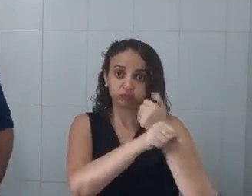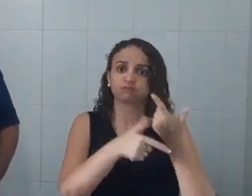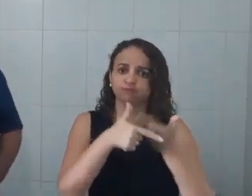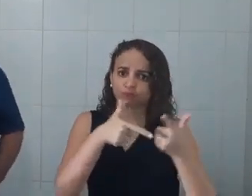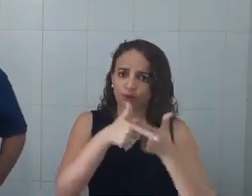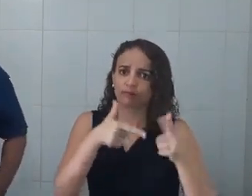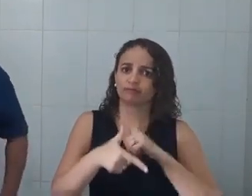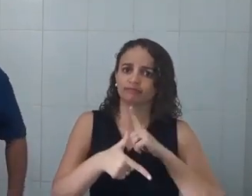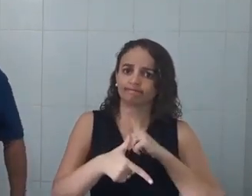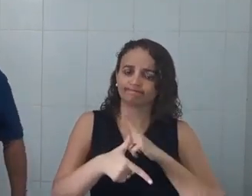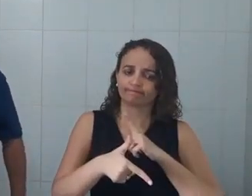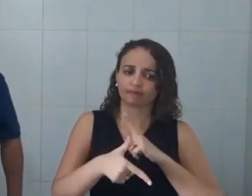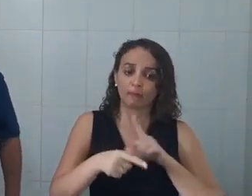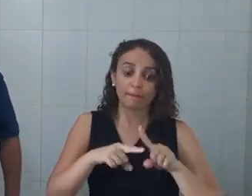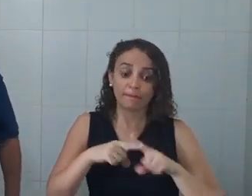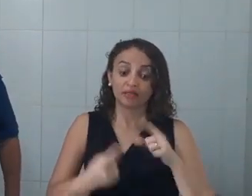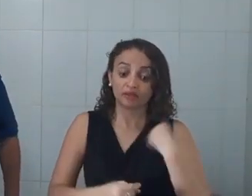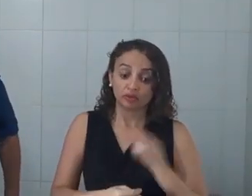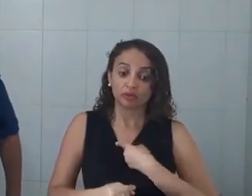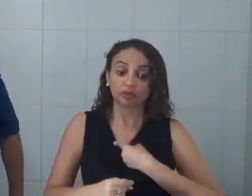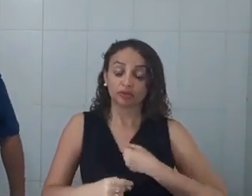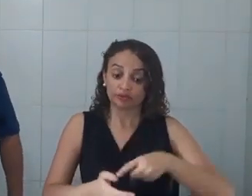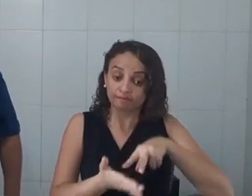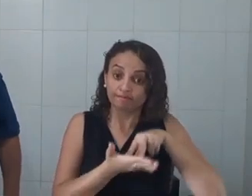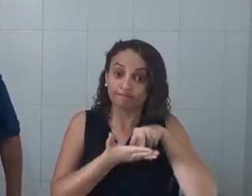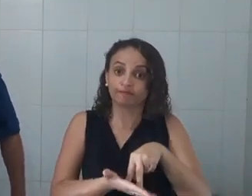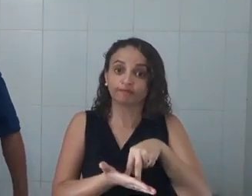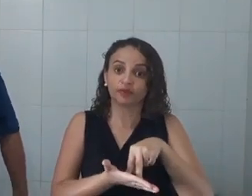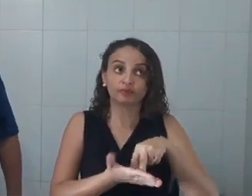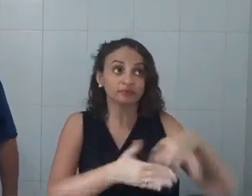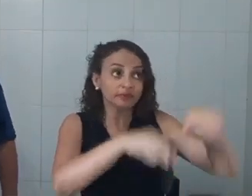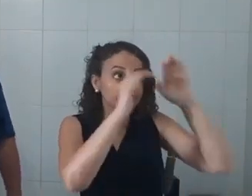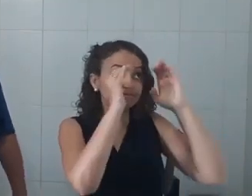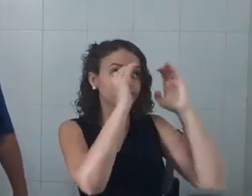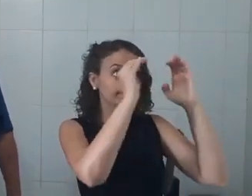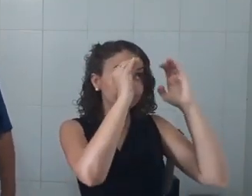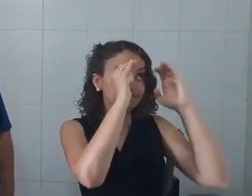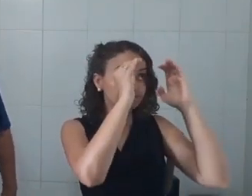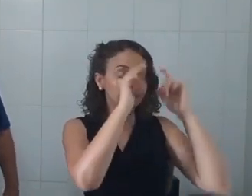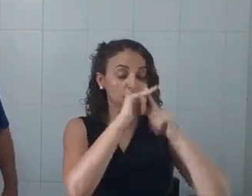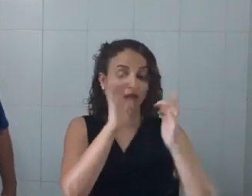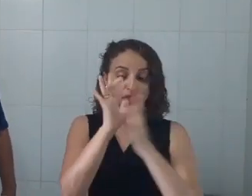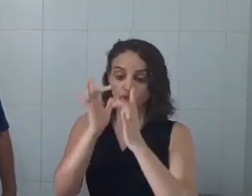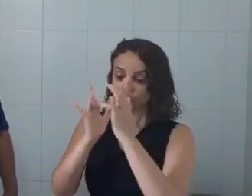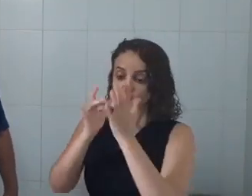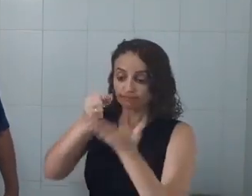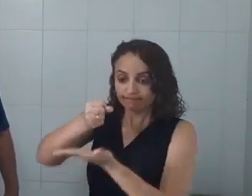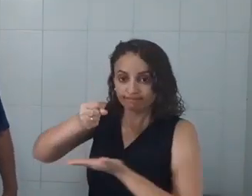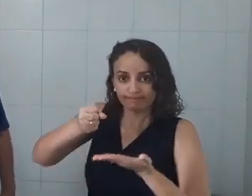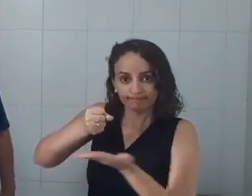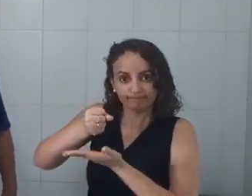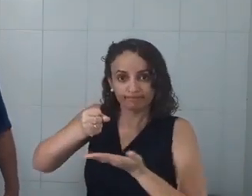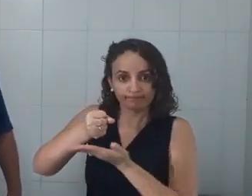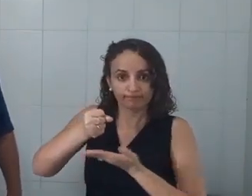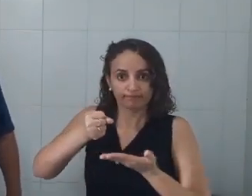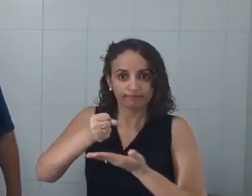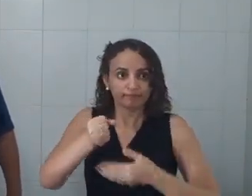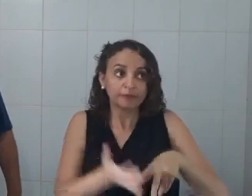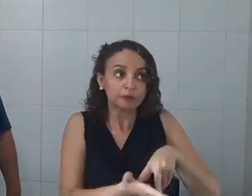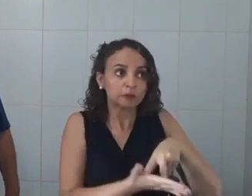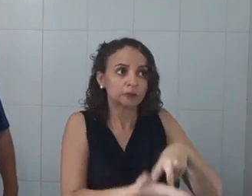e fortes. Por quê? Nós estamos fundamentados em Deus, fundamentados em Cristo Jesus e sustentados